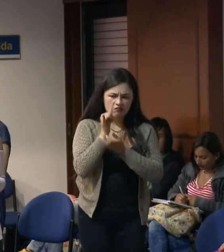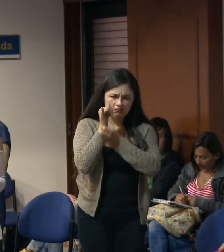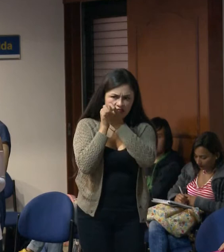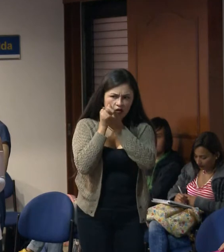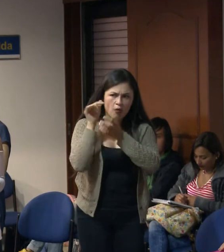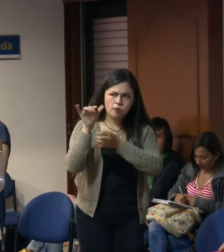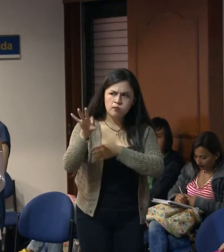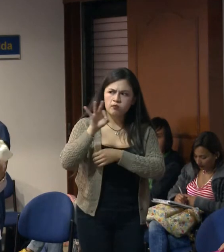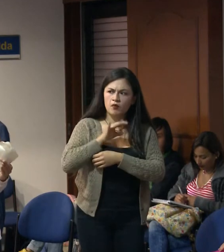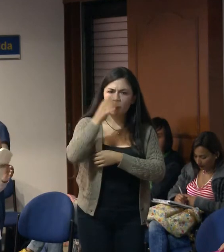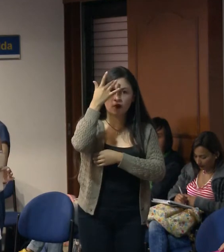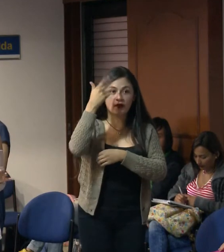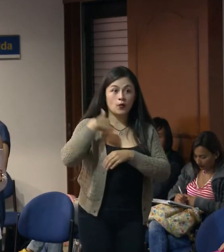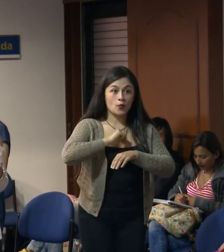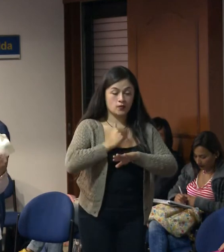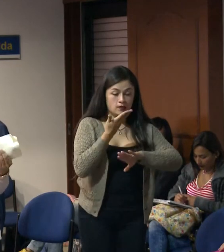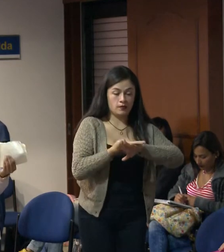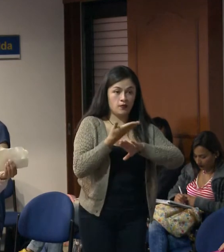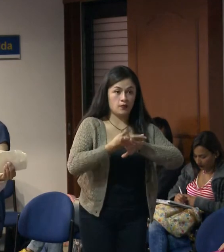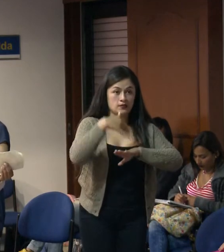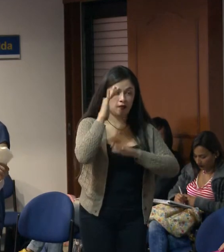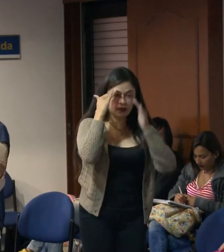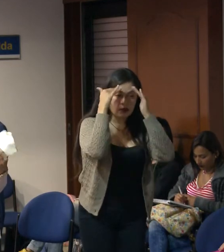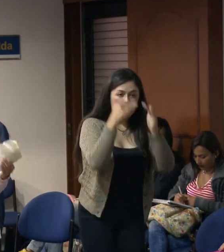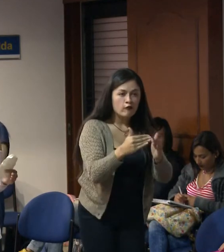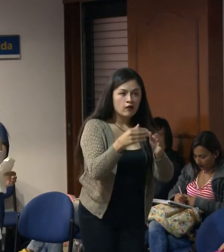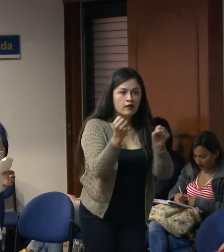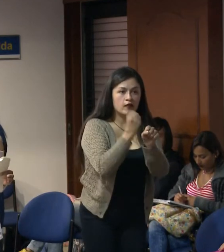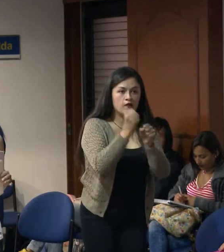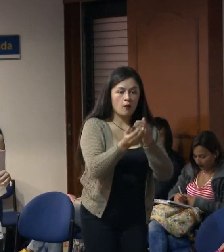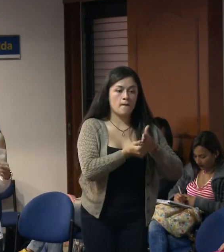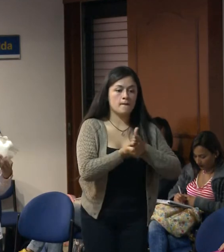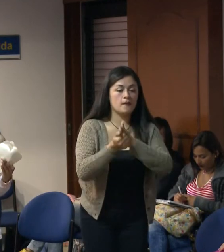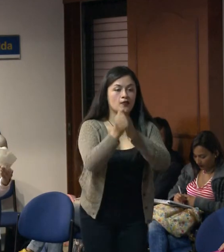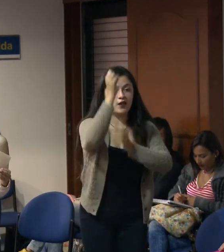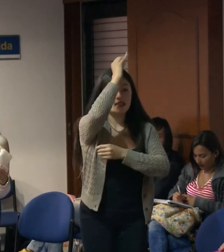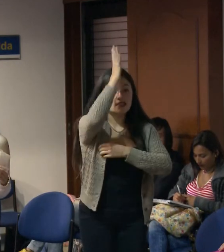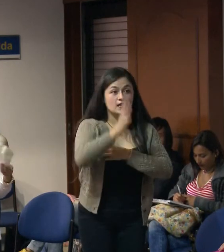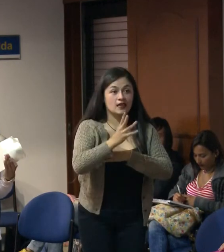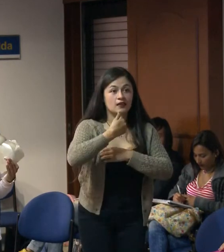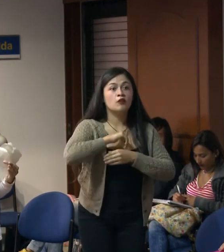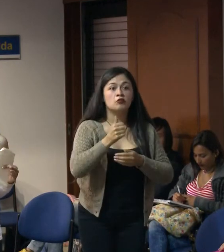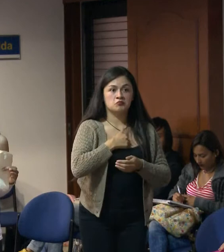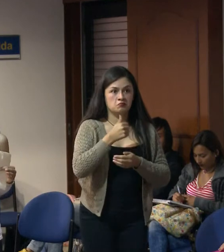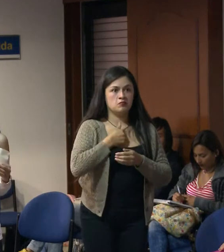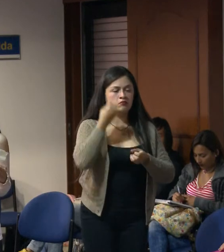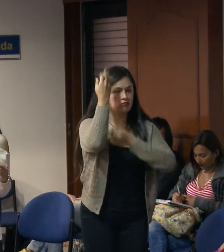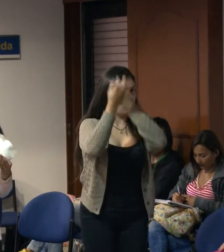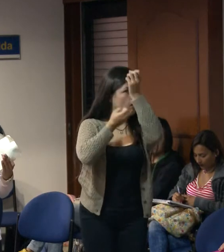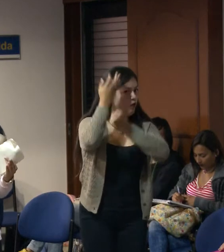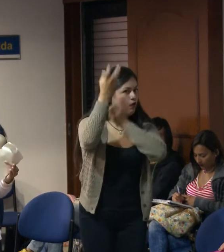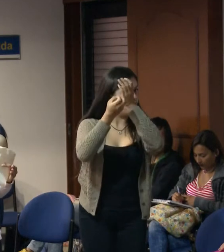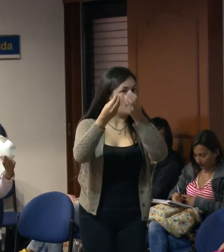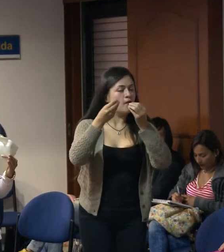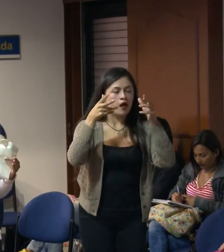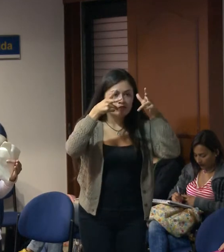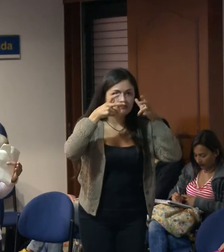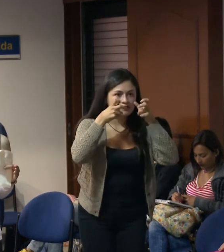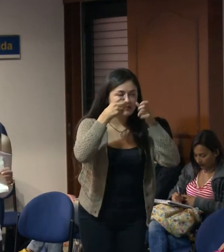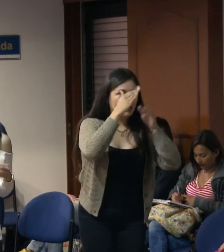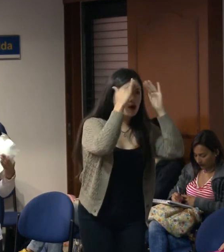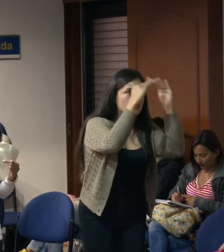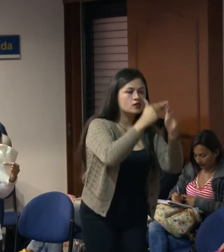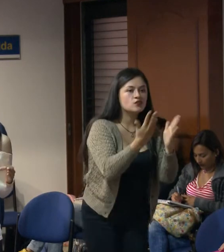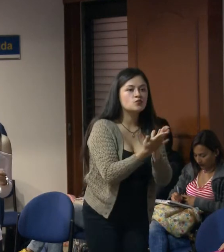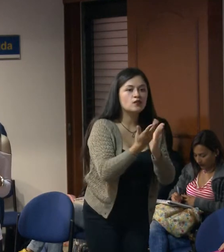propuesta se basa mucho en metodologías y didácticas que nosotras mismas creamos para captar la atención de los